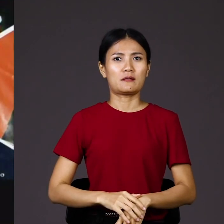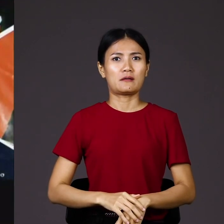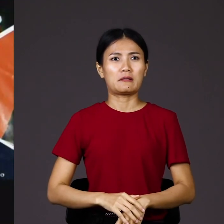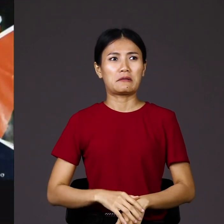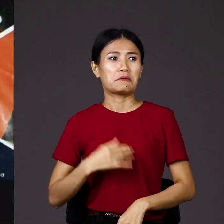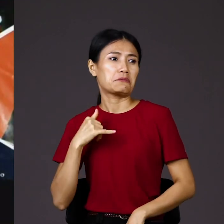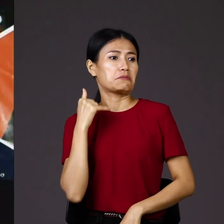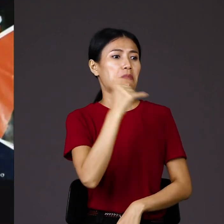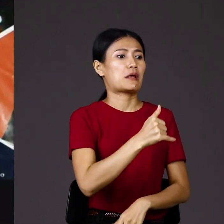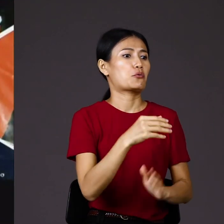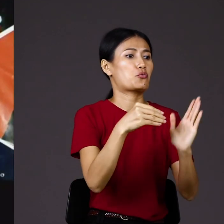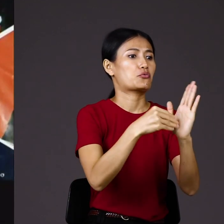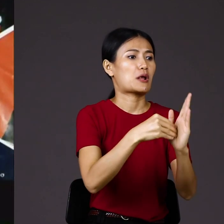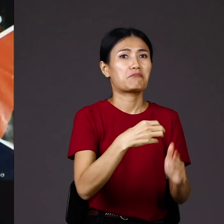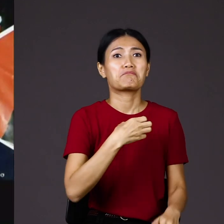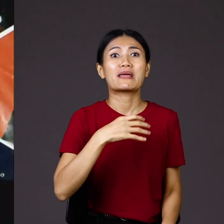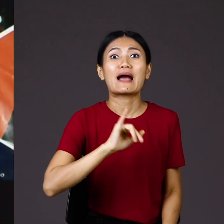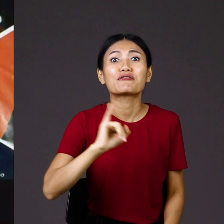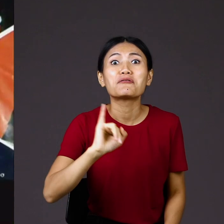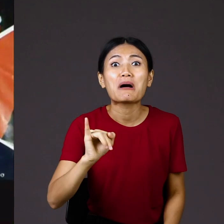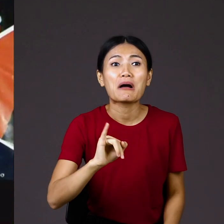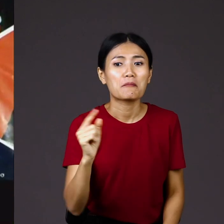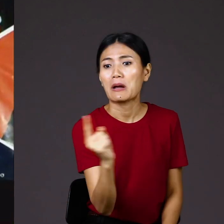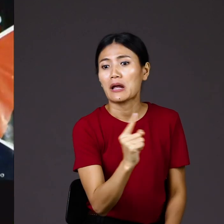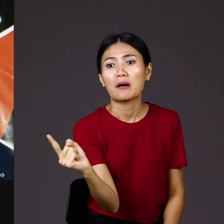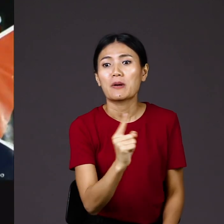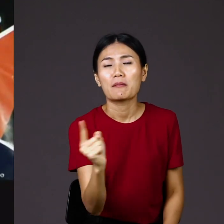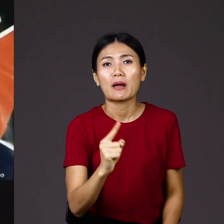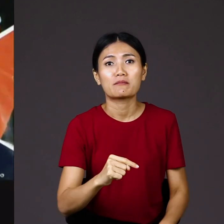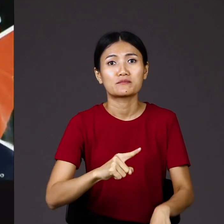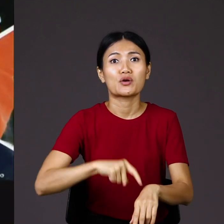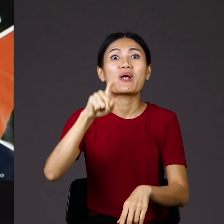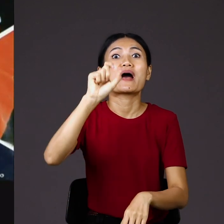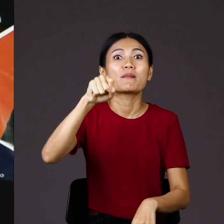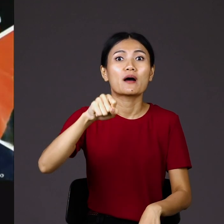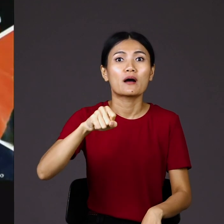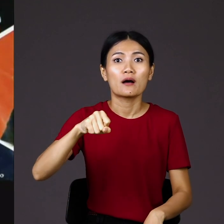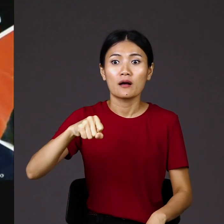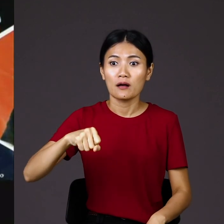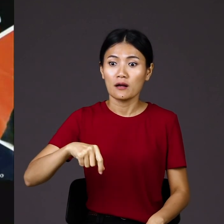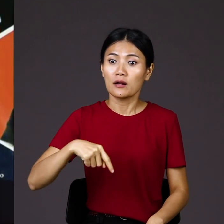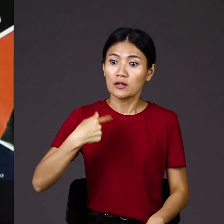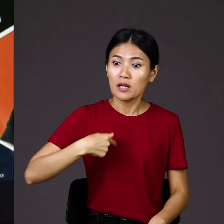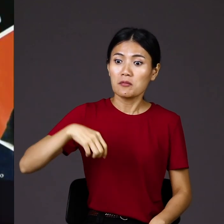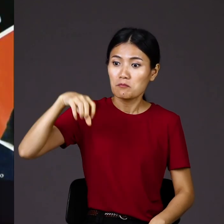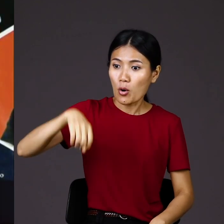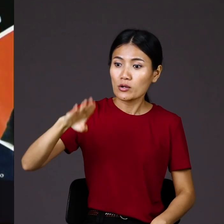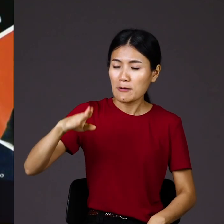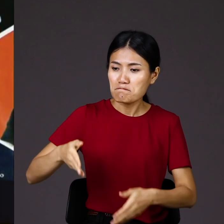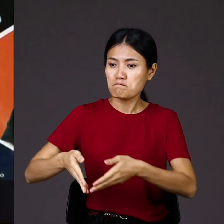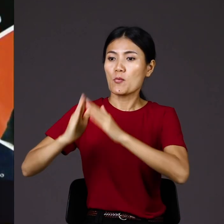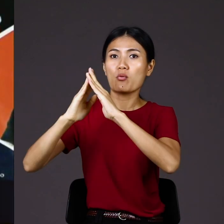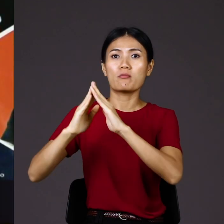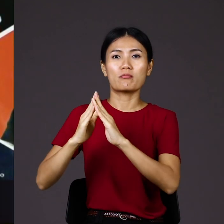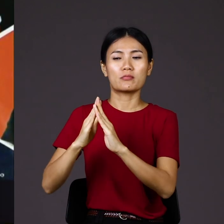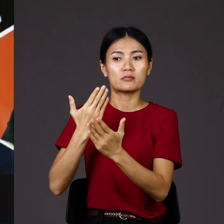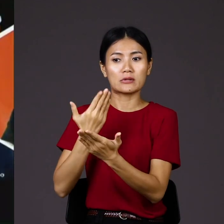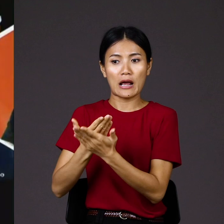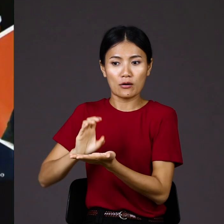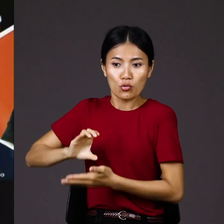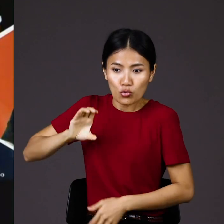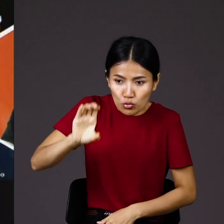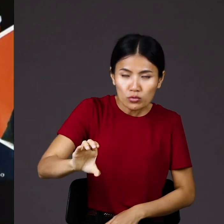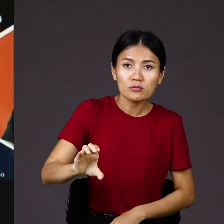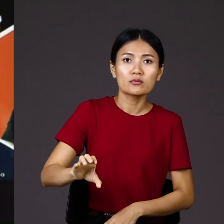ยีพวกเขาก็ไม่อยากจะกลับไปทำงานที่กรุงเทพเดินทางไปกลับทุกวันเขาก็จะมาตั้งบริษัทที่นี่เอาเม็